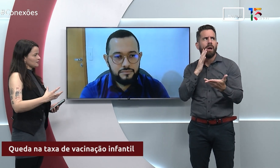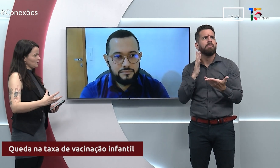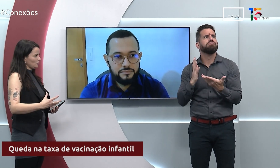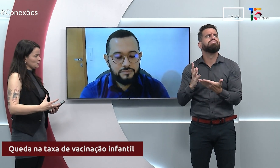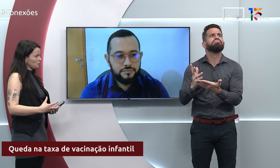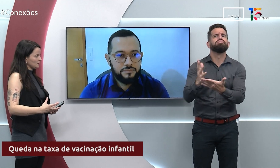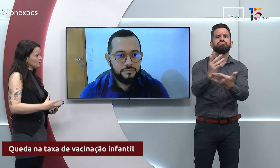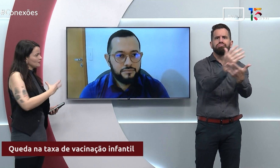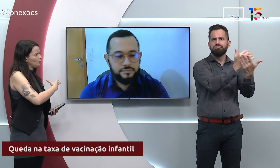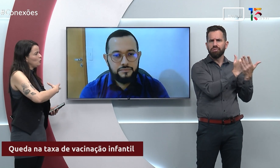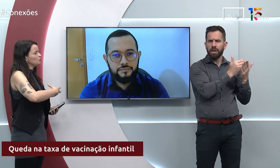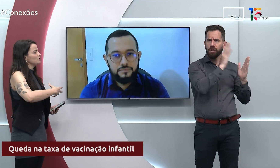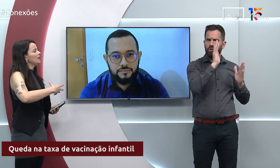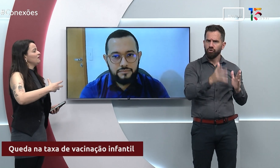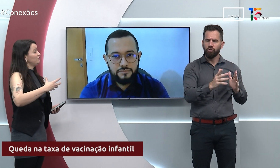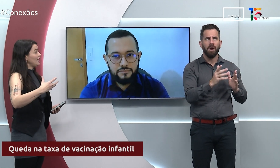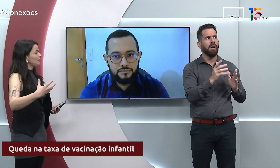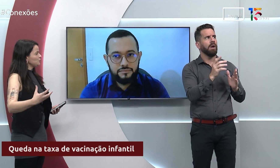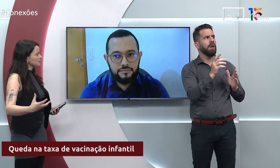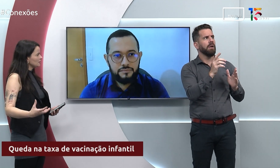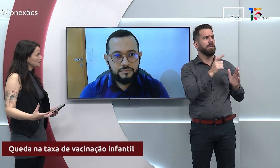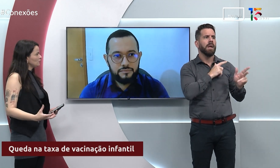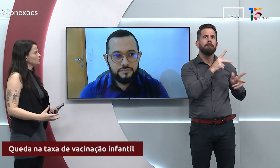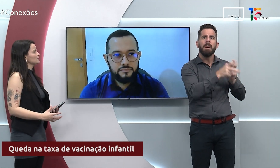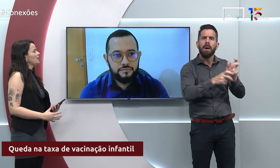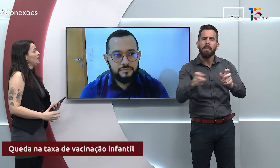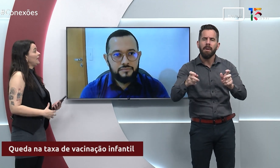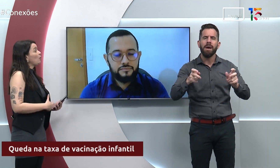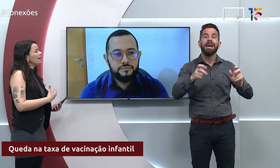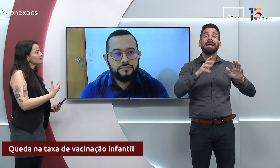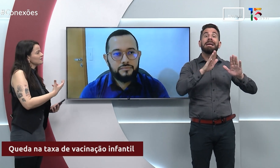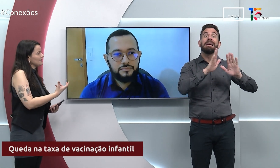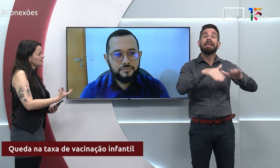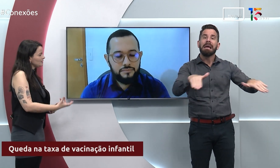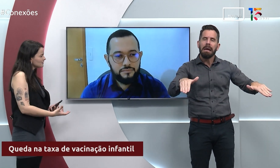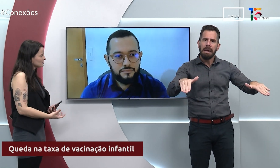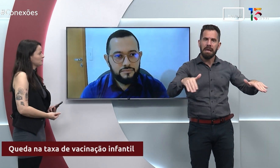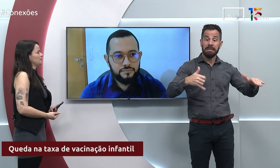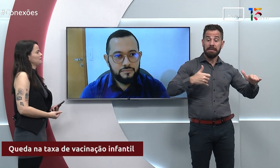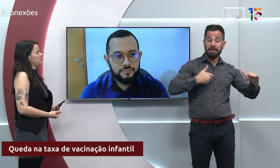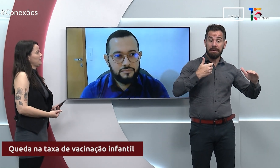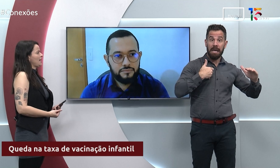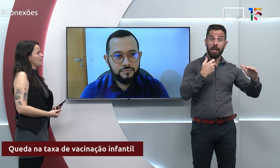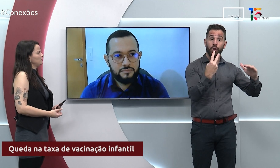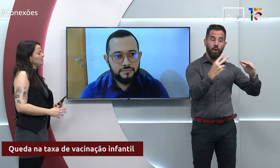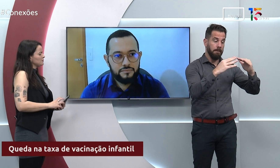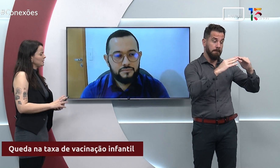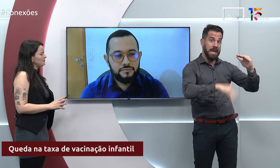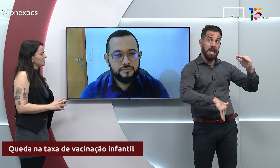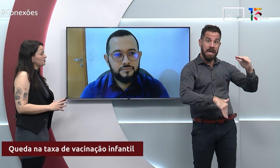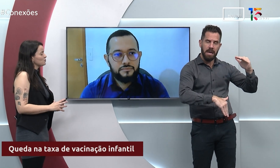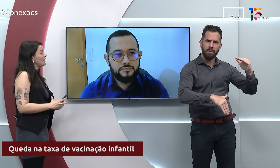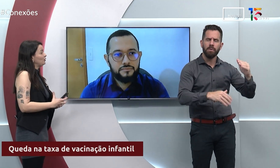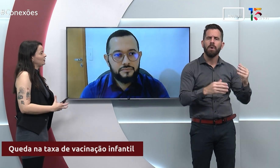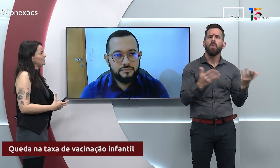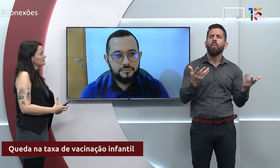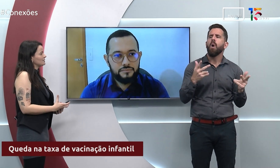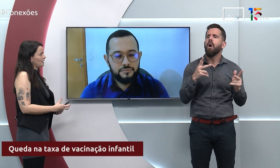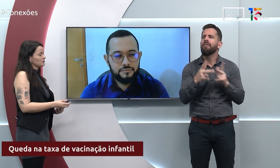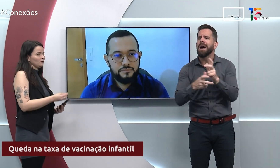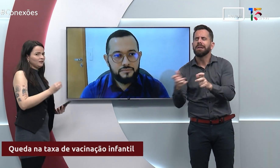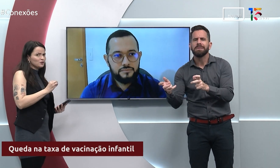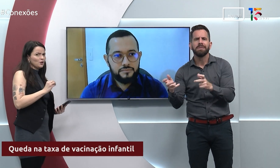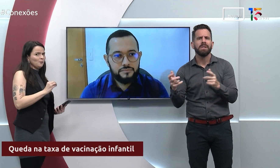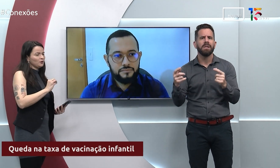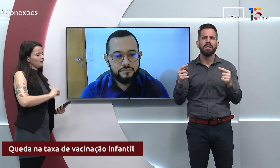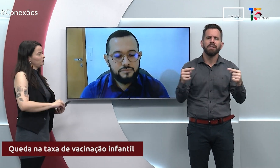de crianças menores de 2 anos ao longo de vários anos? Quais as vacinas que vocês avaliaram? Explica para a gente melhor, esses